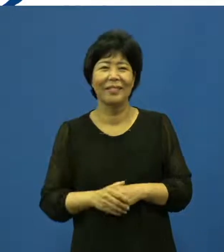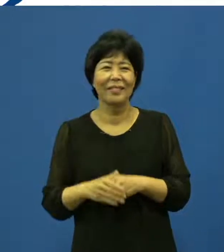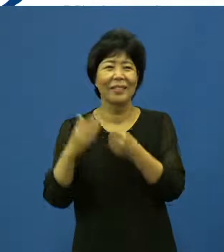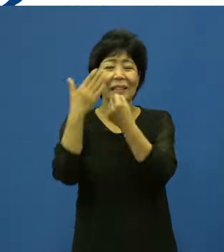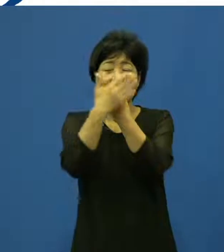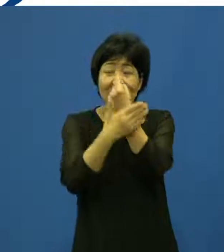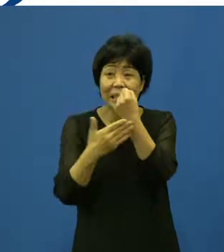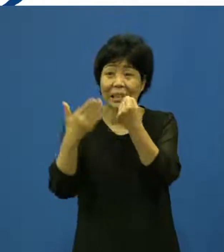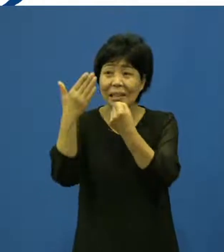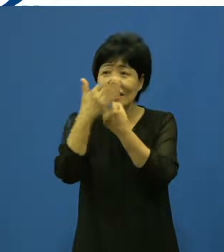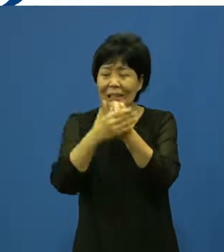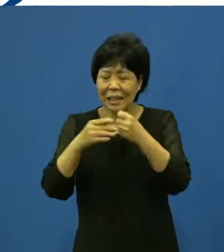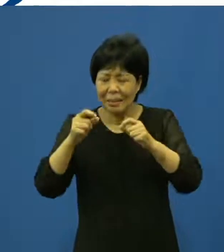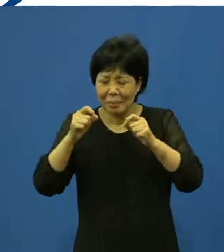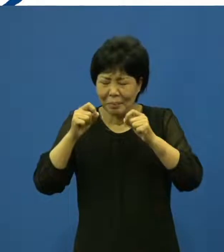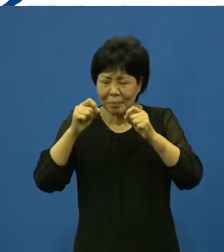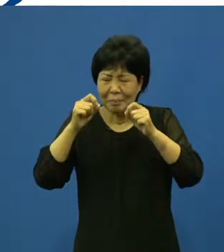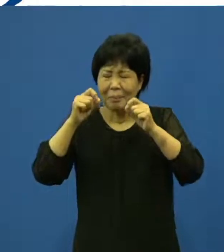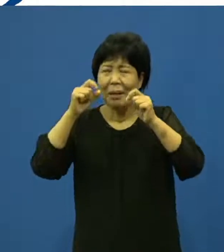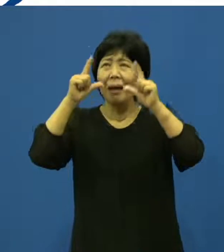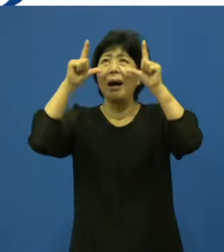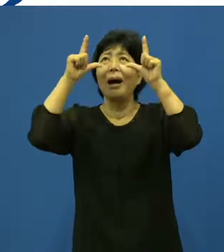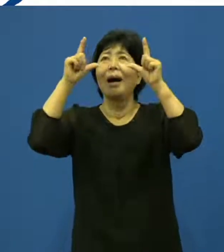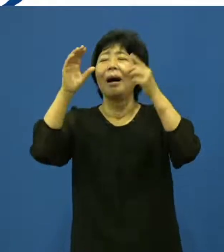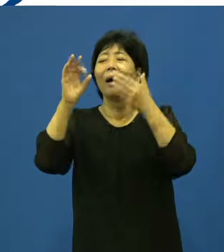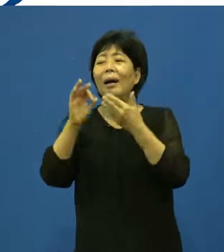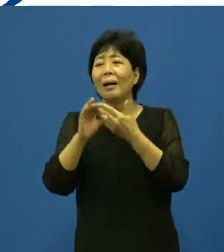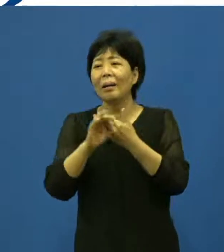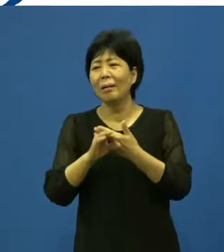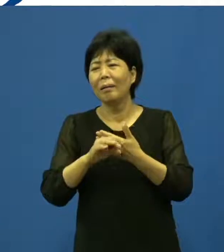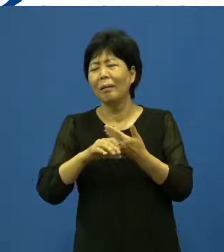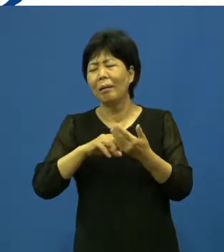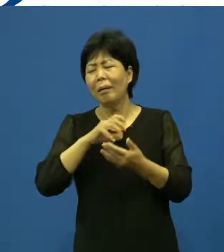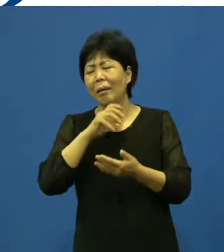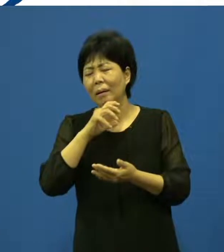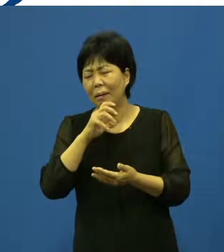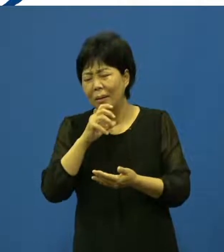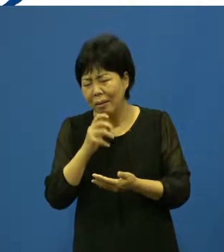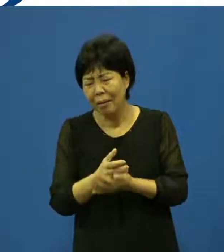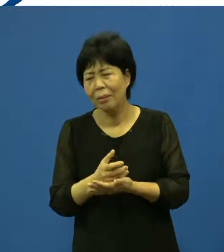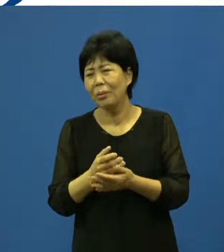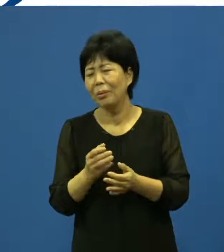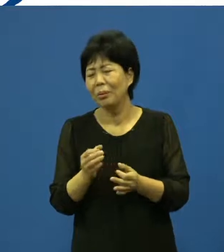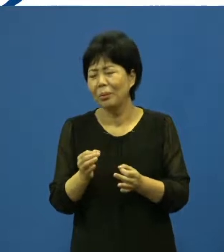은혜에 눈을 뜬 사람은 그 은혜에 감탄을 할 수밖에 없어요.